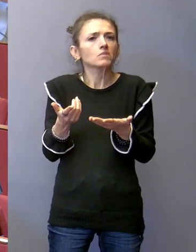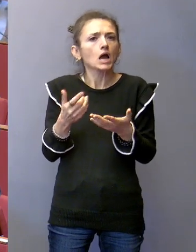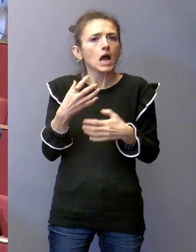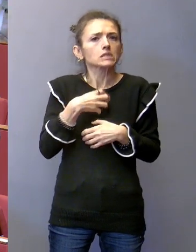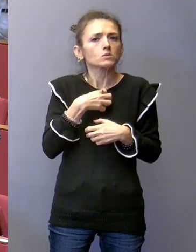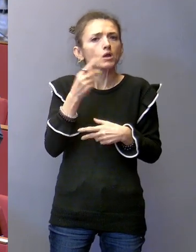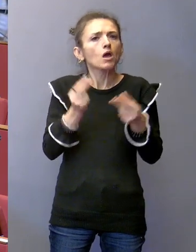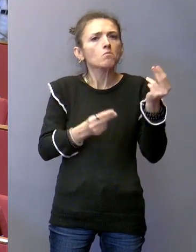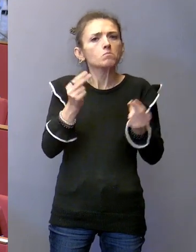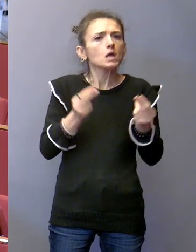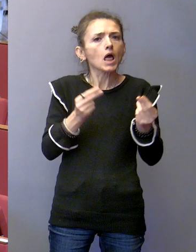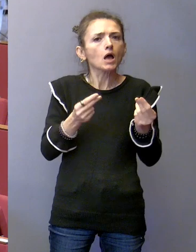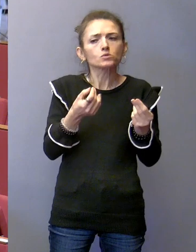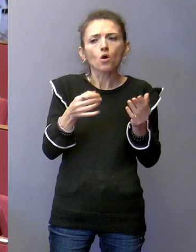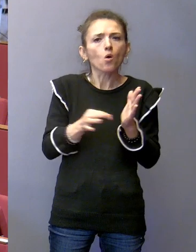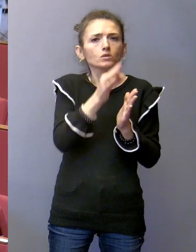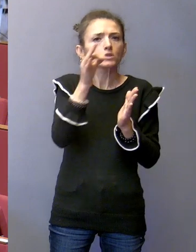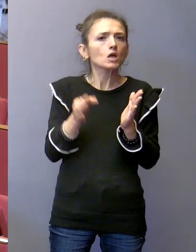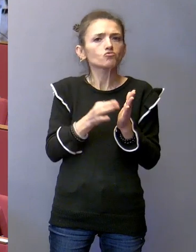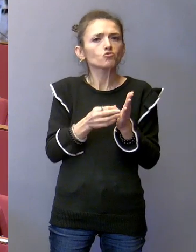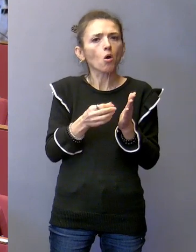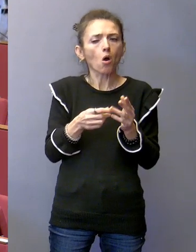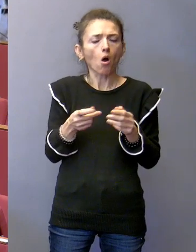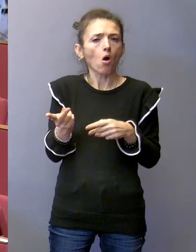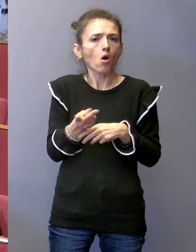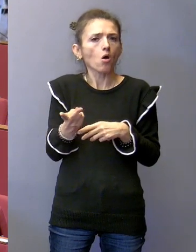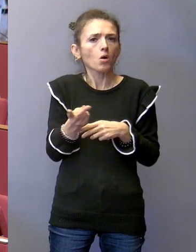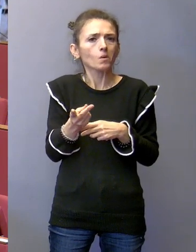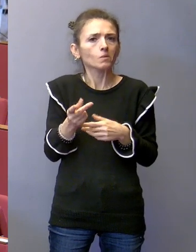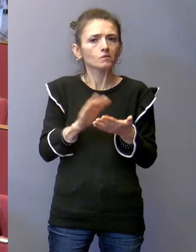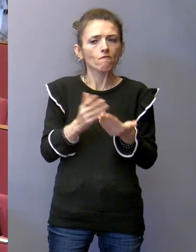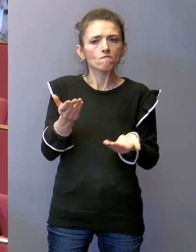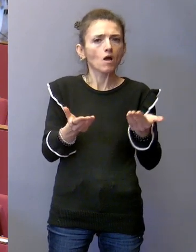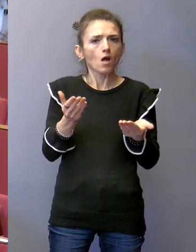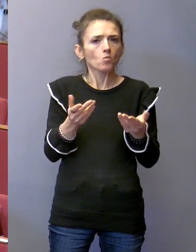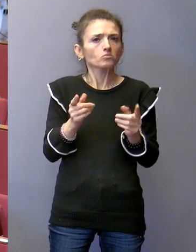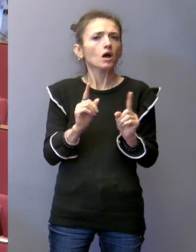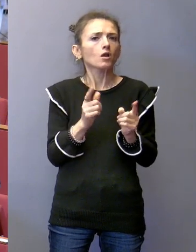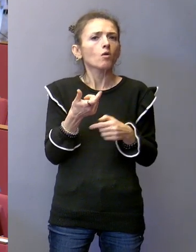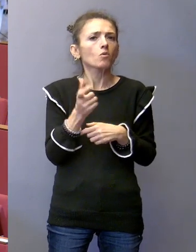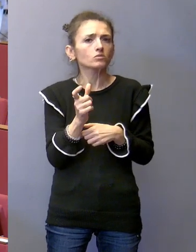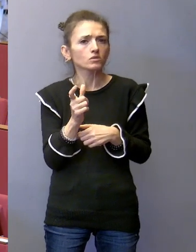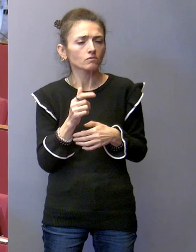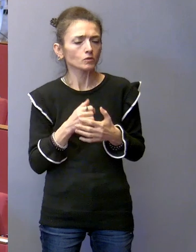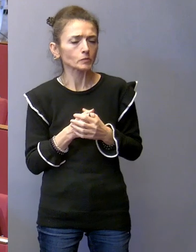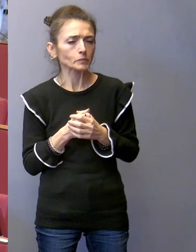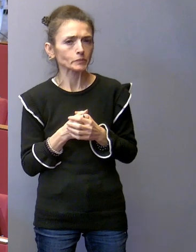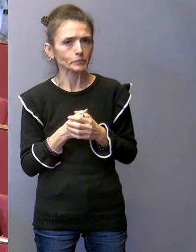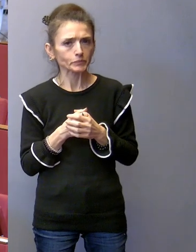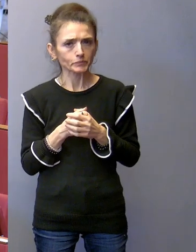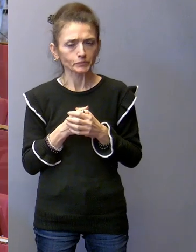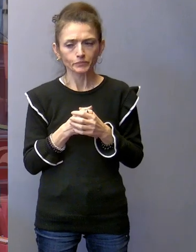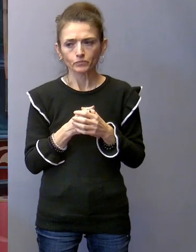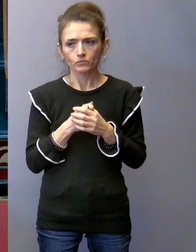dall'assessore al bilancio questi ultimi due mentre il primo è proprio la natura urbanistica che chiede diciamo la modifica